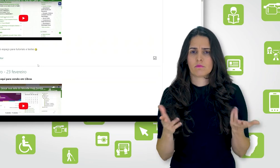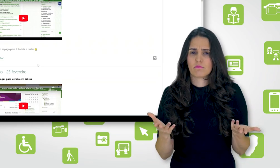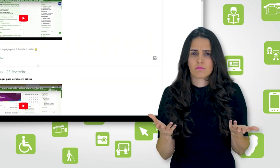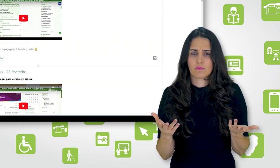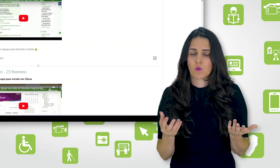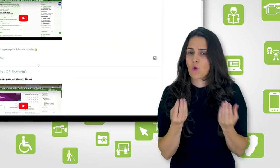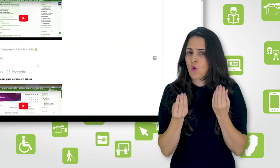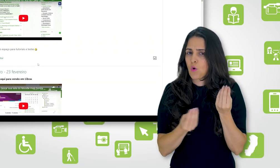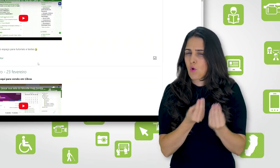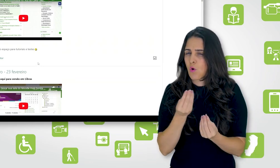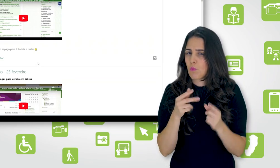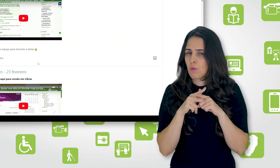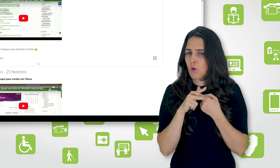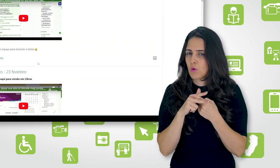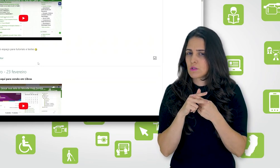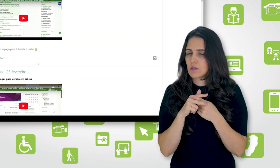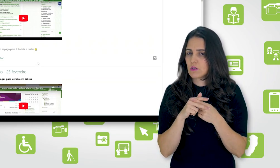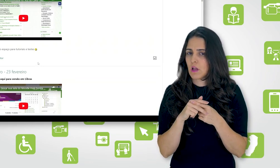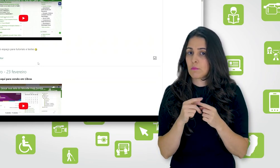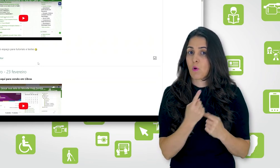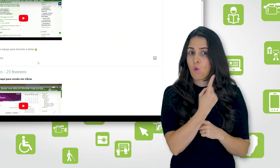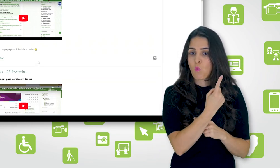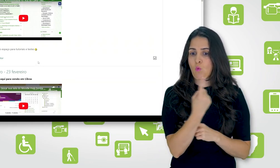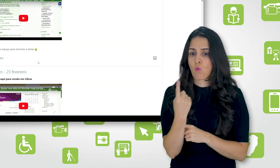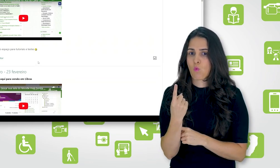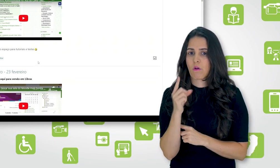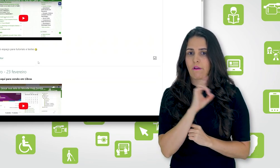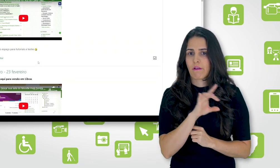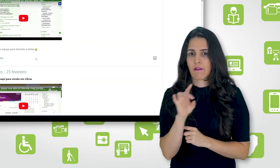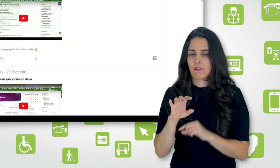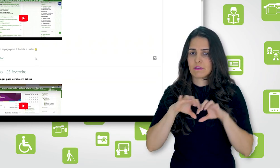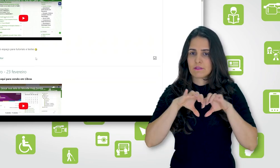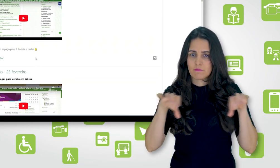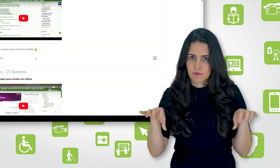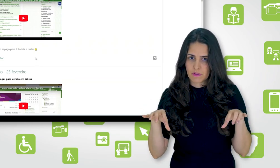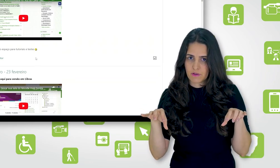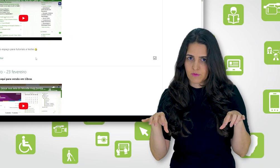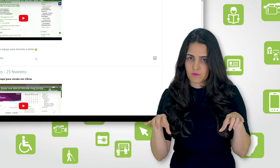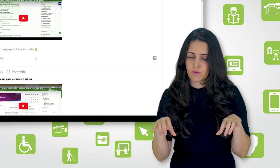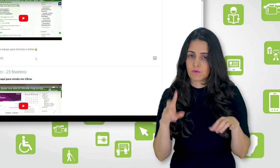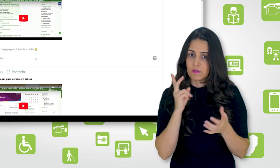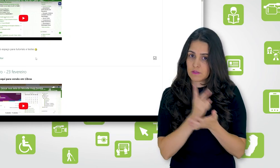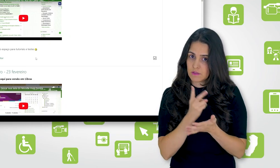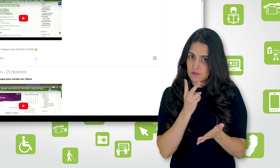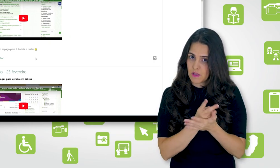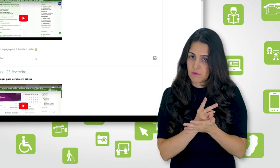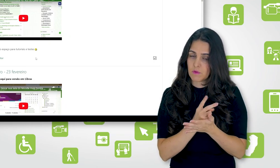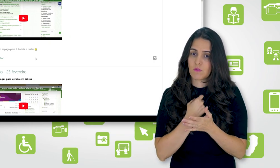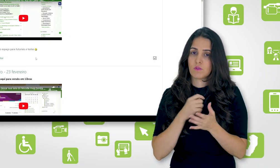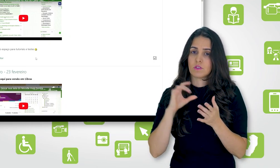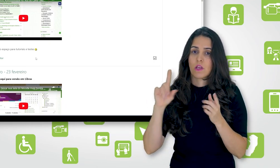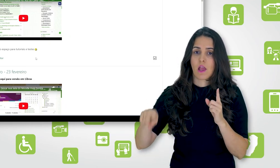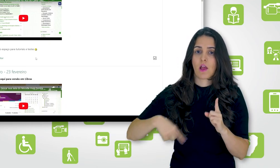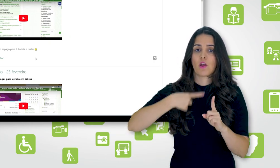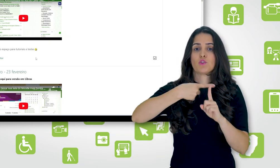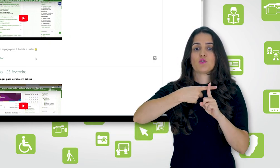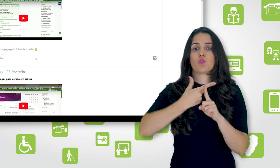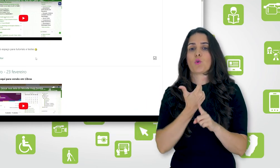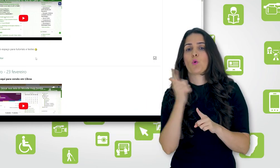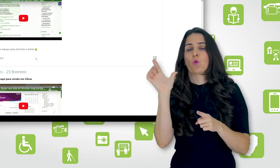isso não ocorra você precisa Então a cada vez que você adiciona um outro vídeo